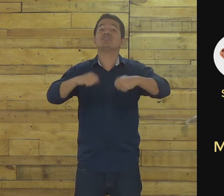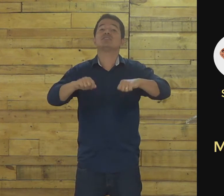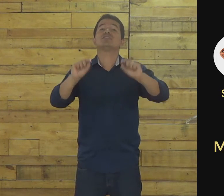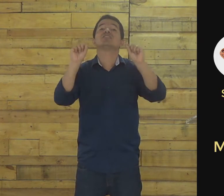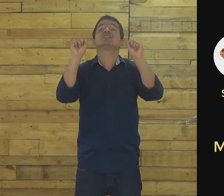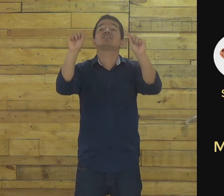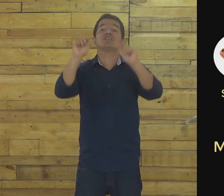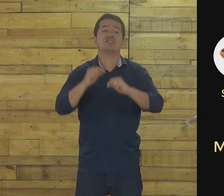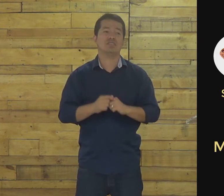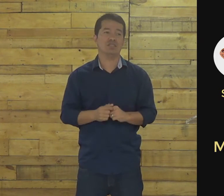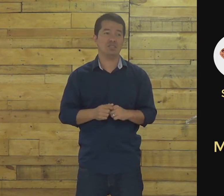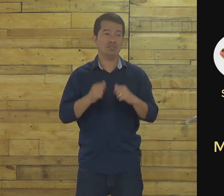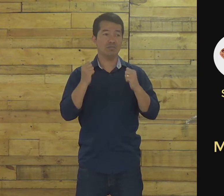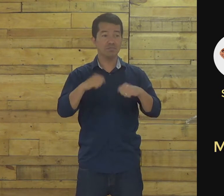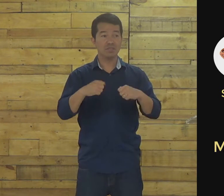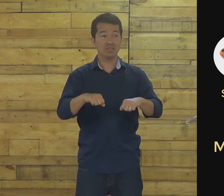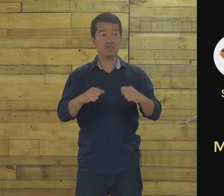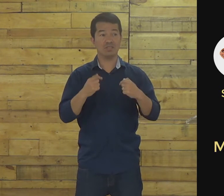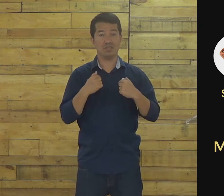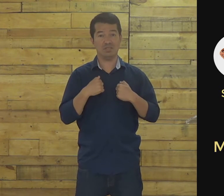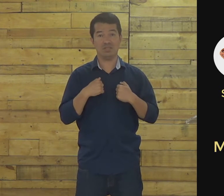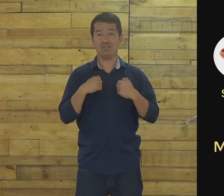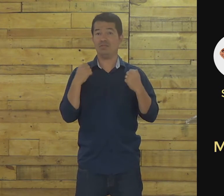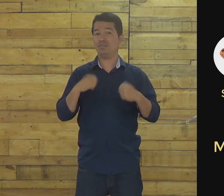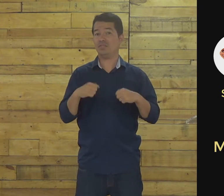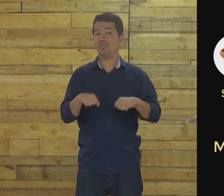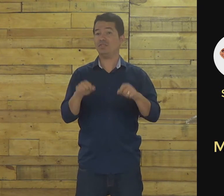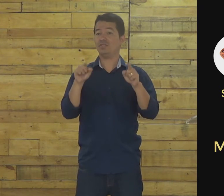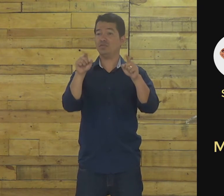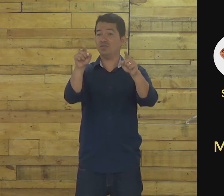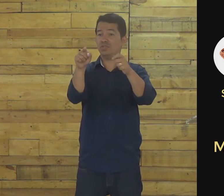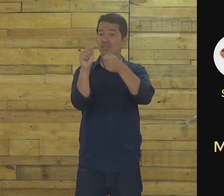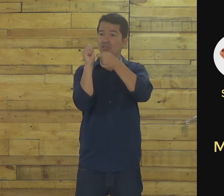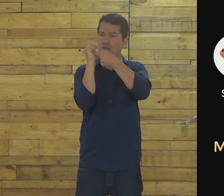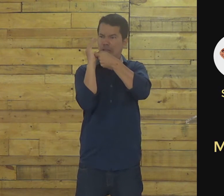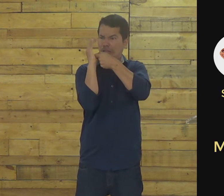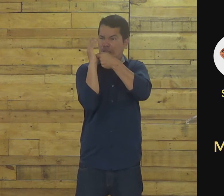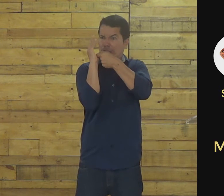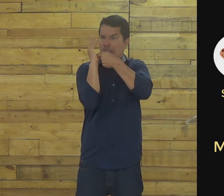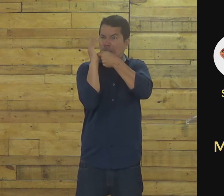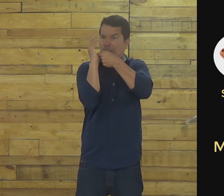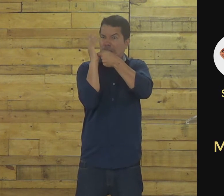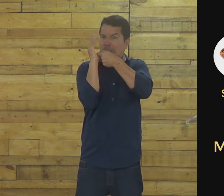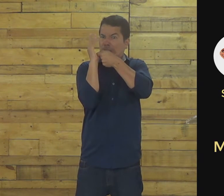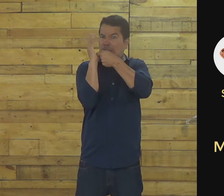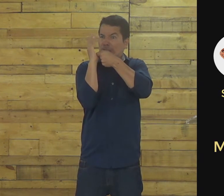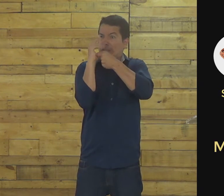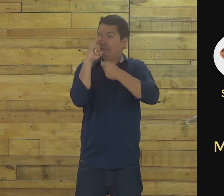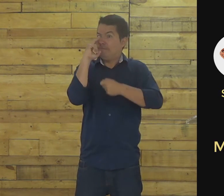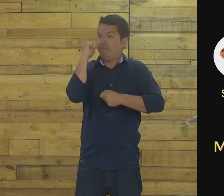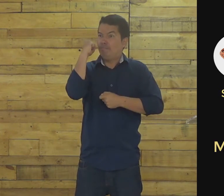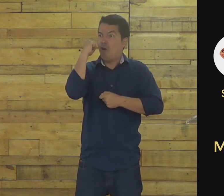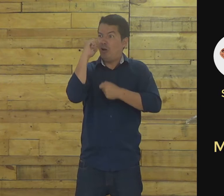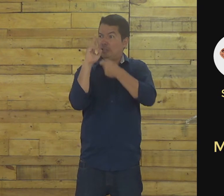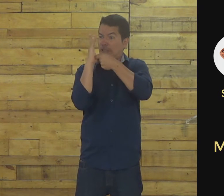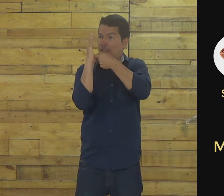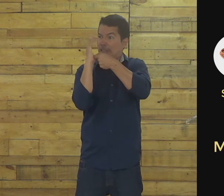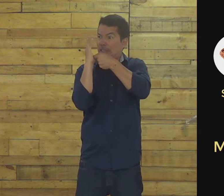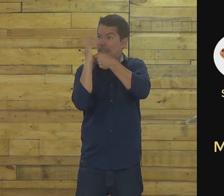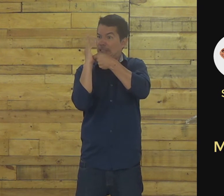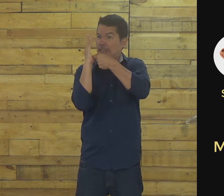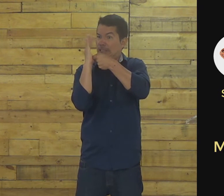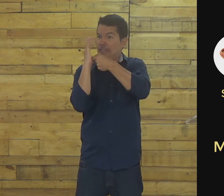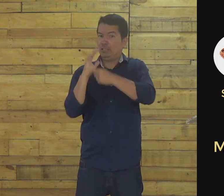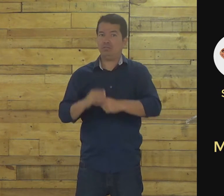ele está na escuridão. O que o mundo precisa? Ele precisa de você e precisa de mim. Ele precisa da sua chama,